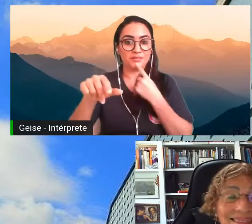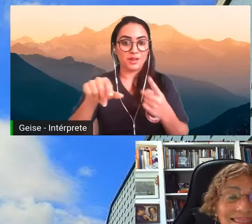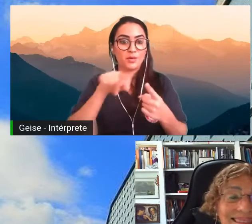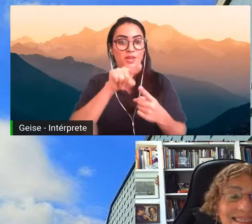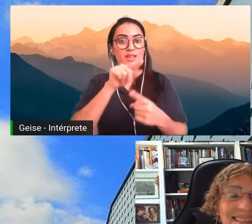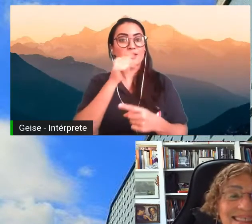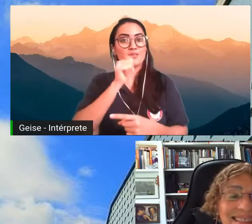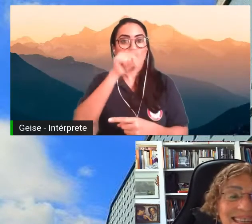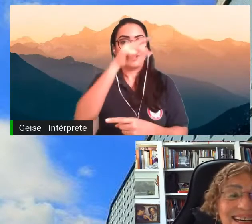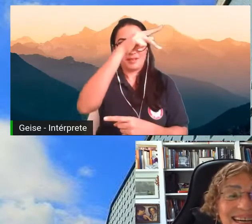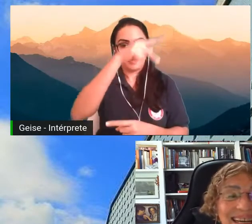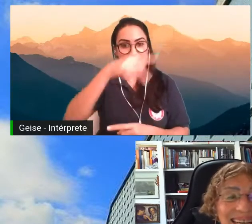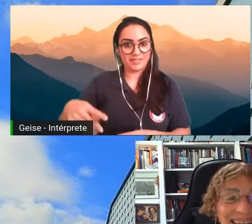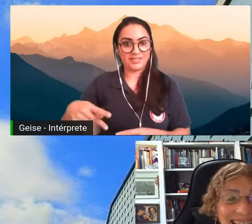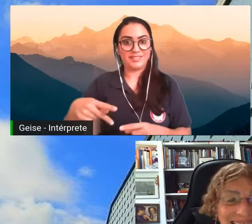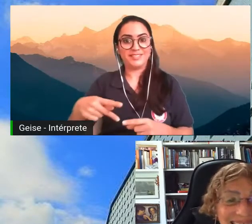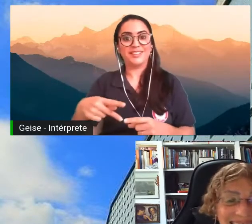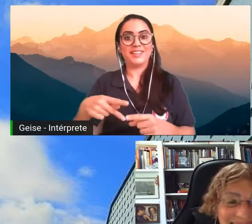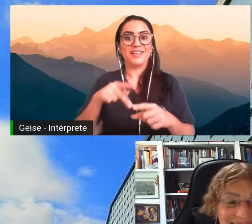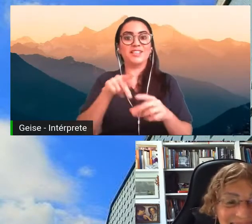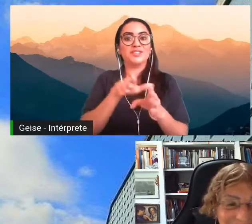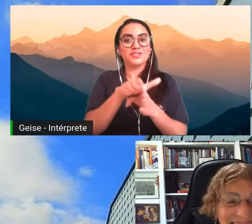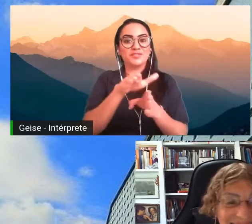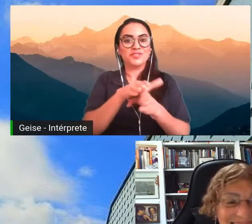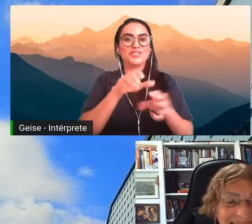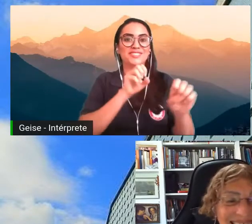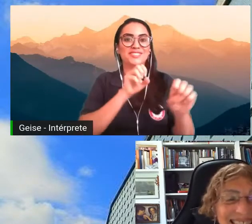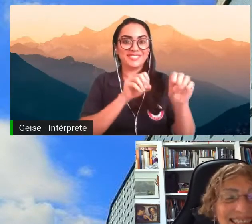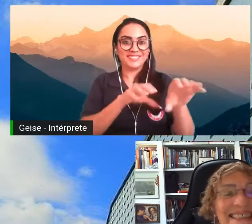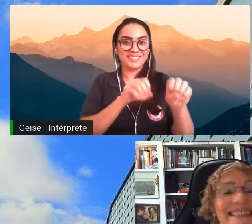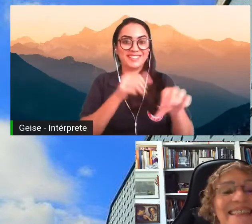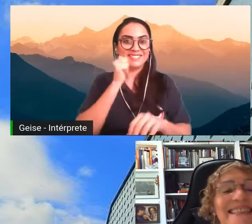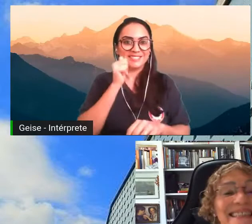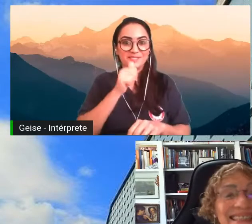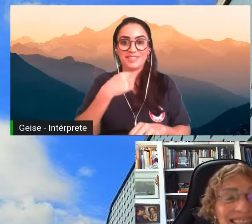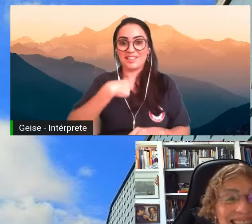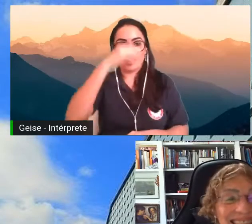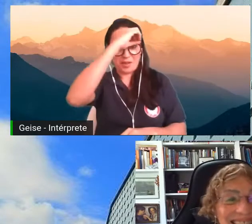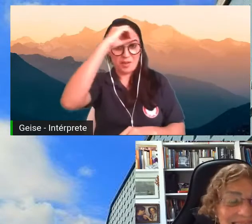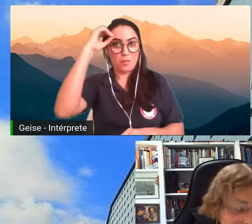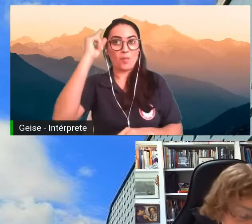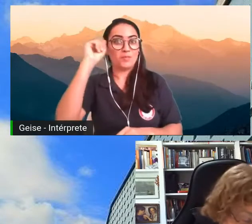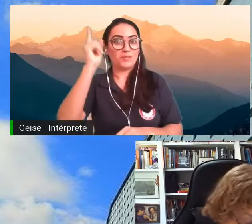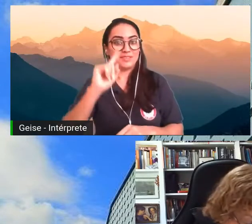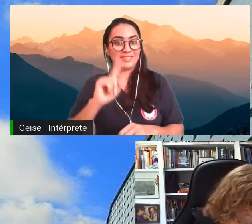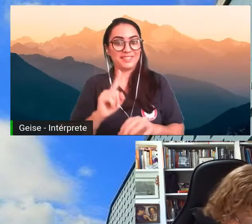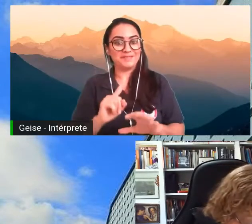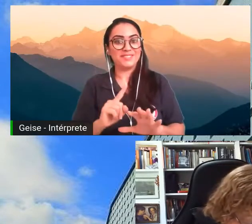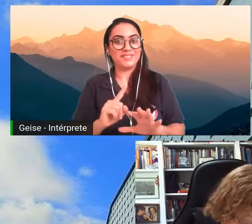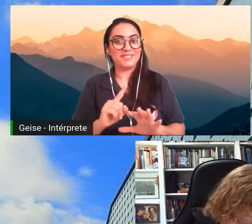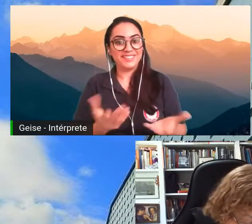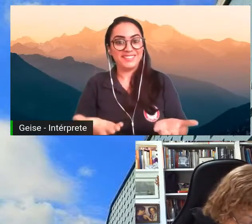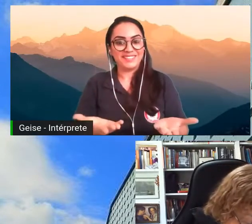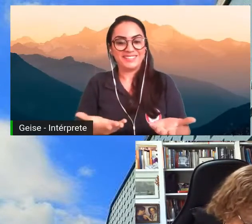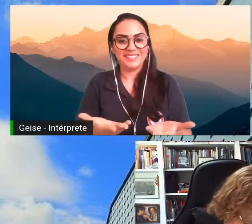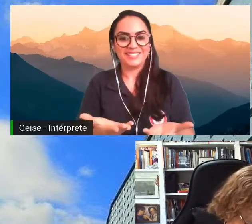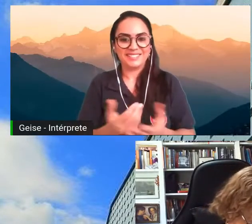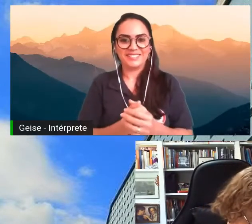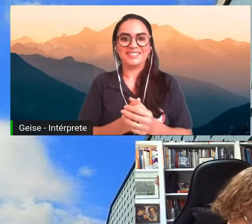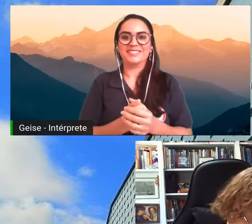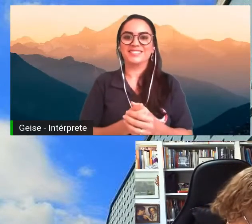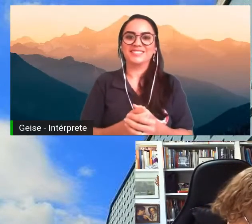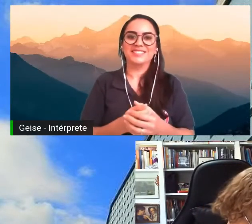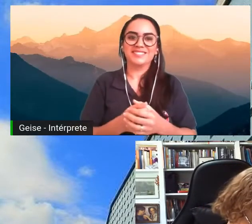Nem sabia disso, Alberto. Pensei que ela só estava levando aquele parecer, né? Imagine que coisa,